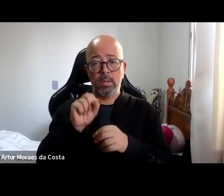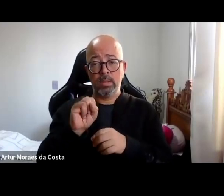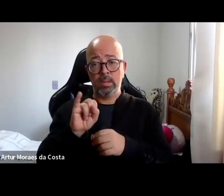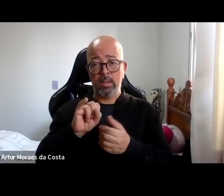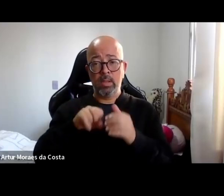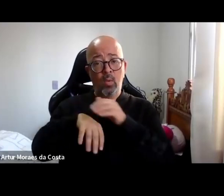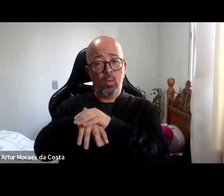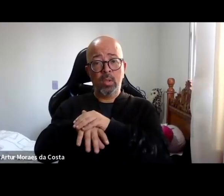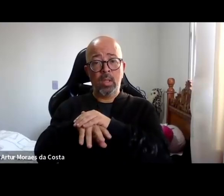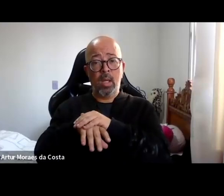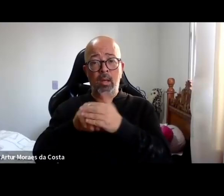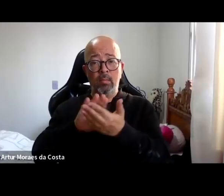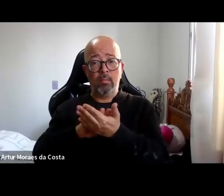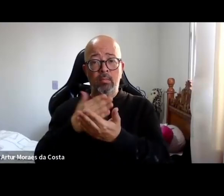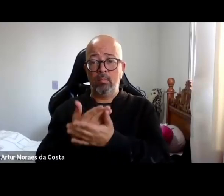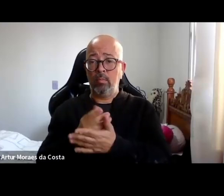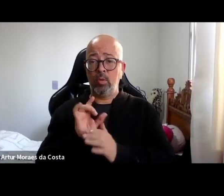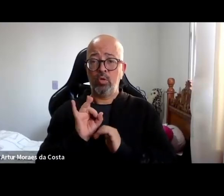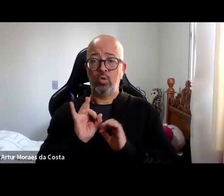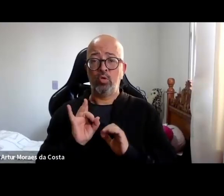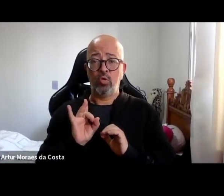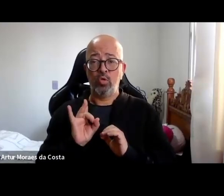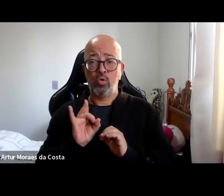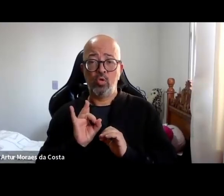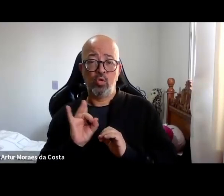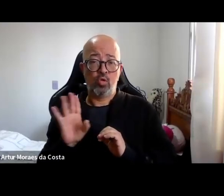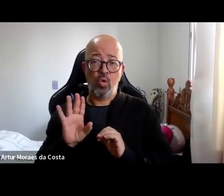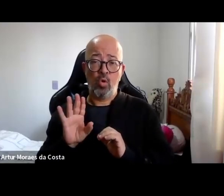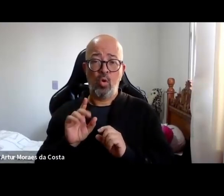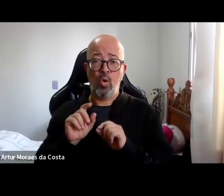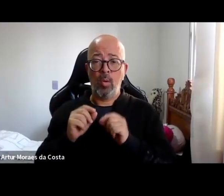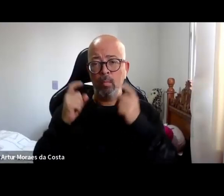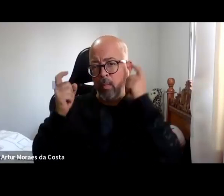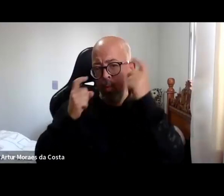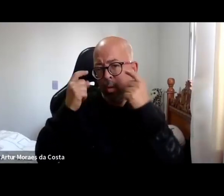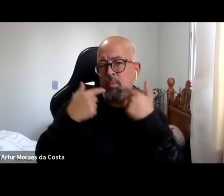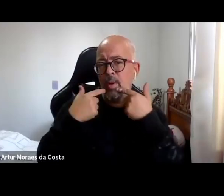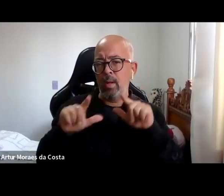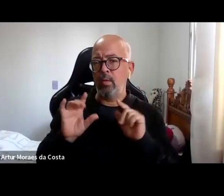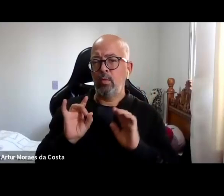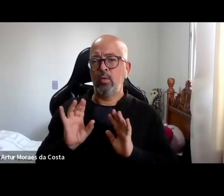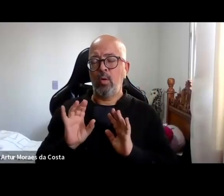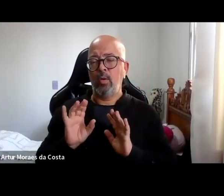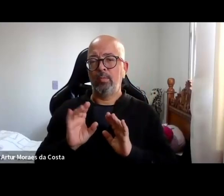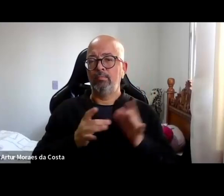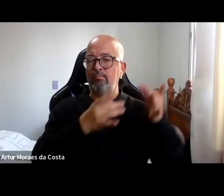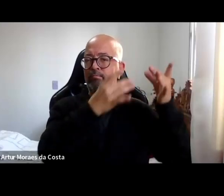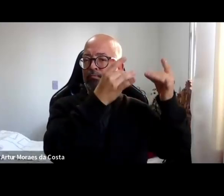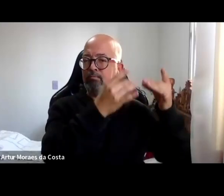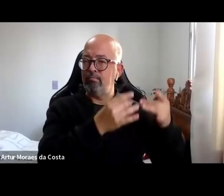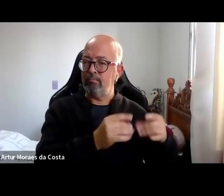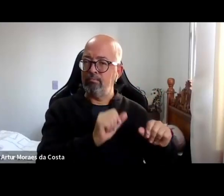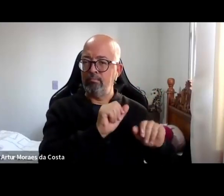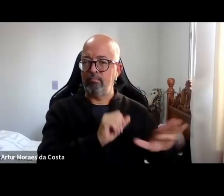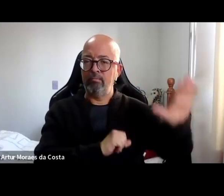lingüística una transmisión simplemente de los mensajes eh y en realidad las palabras son un instrumento